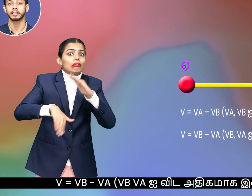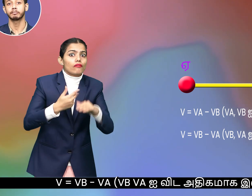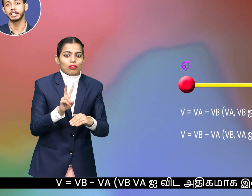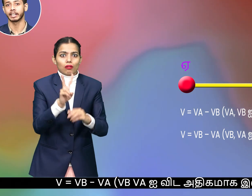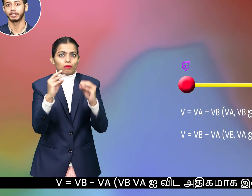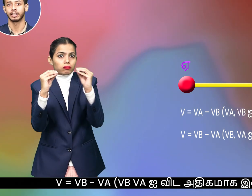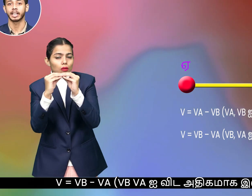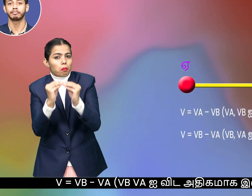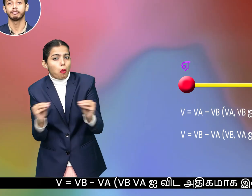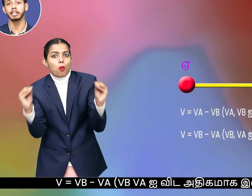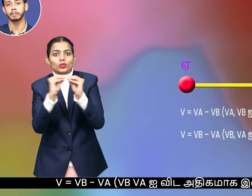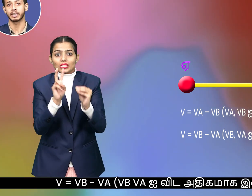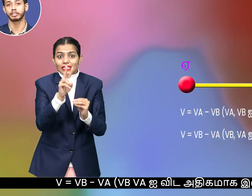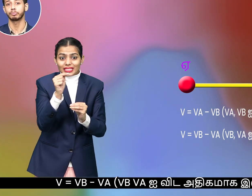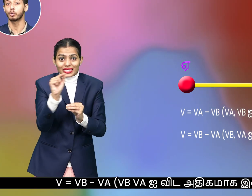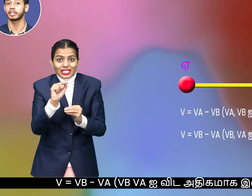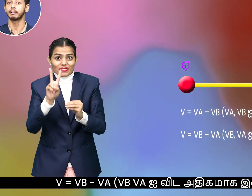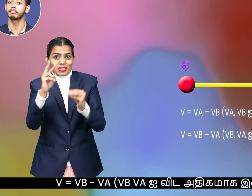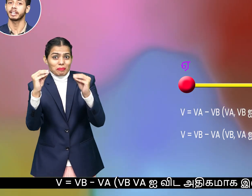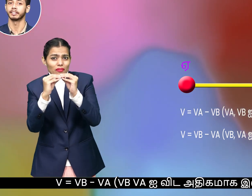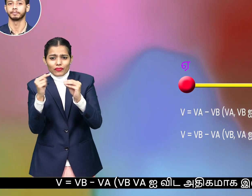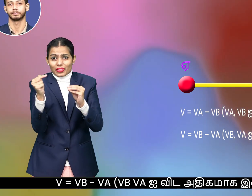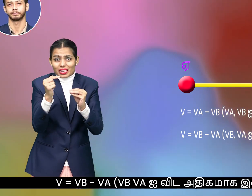VBயை விட VA அதிகமாக இருந்தால்.